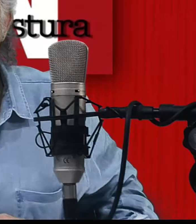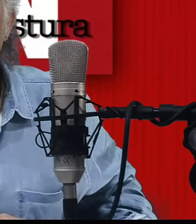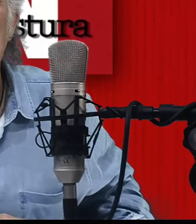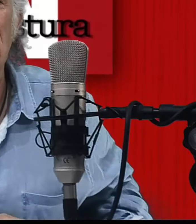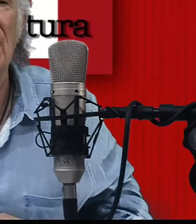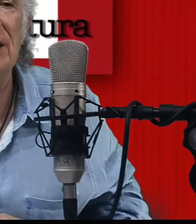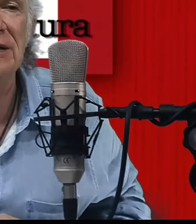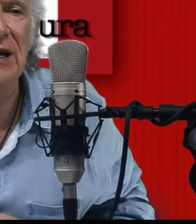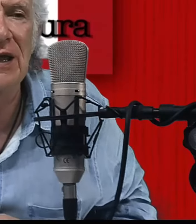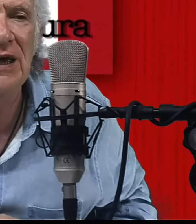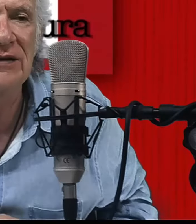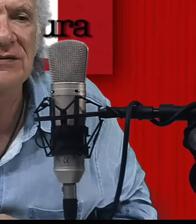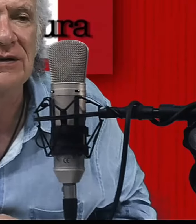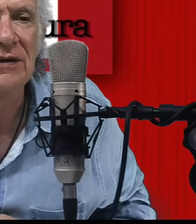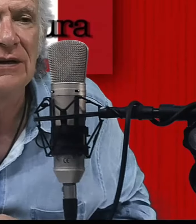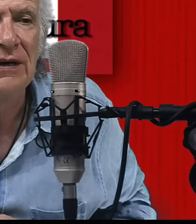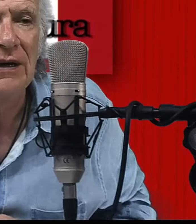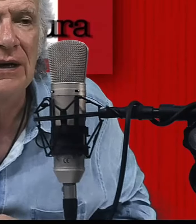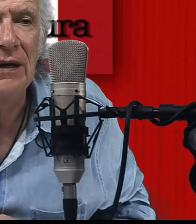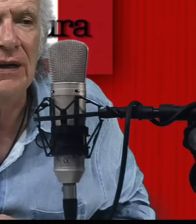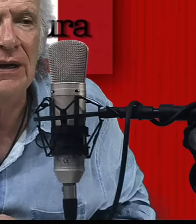Maggie Talavera entre ellas.